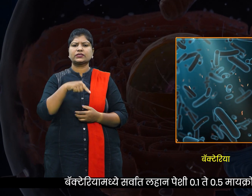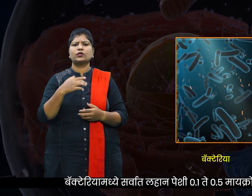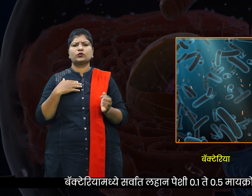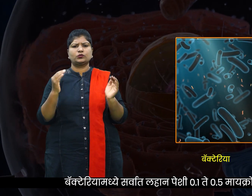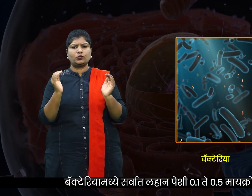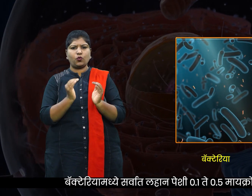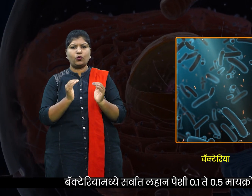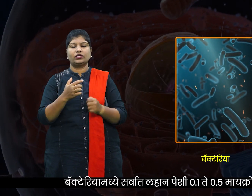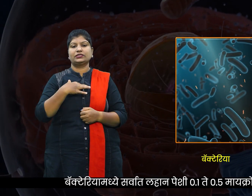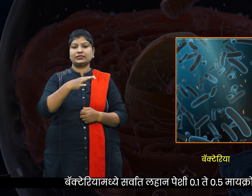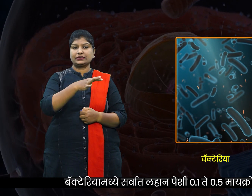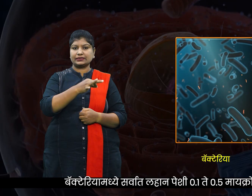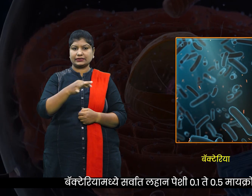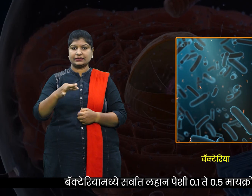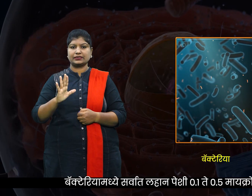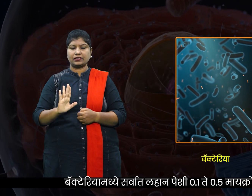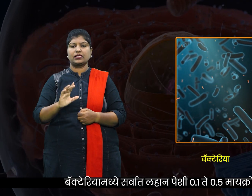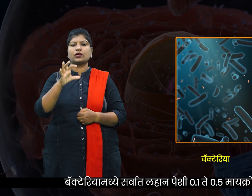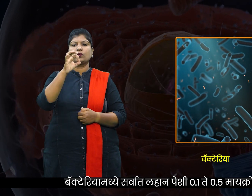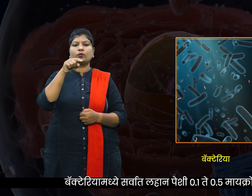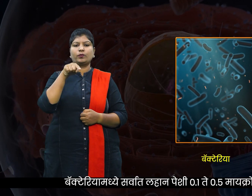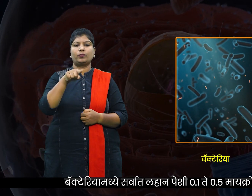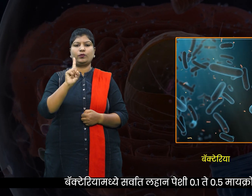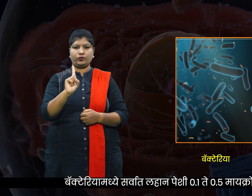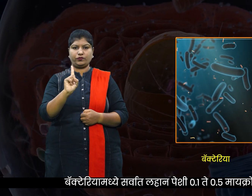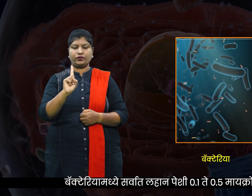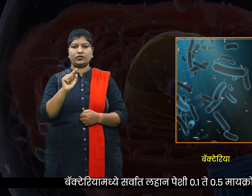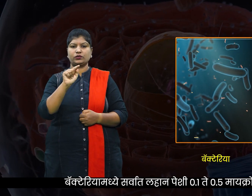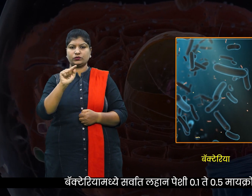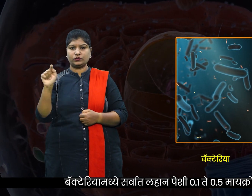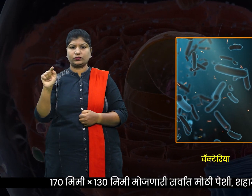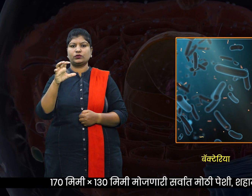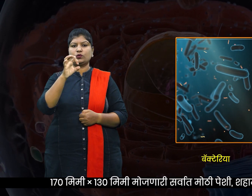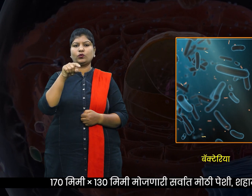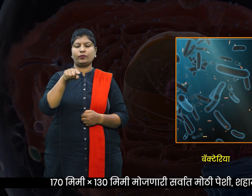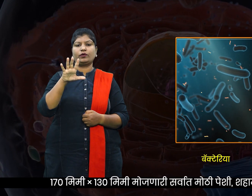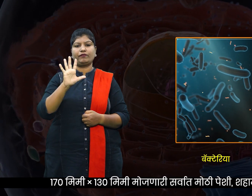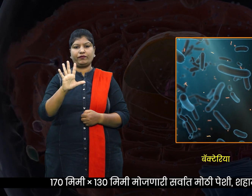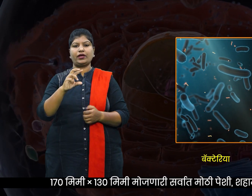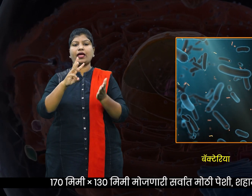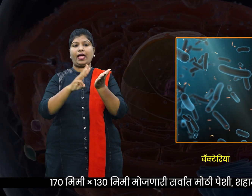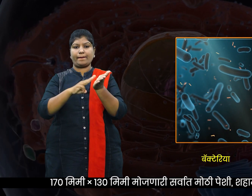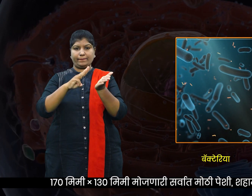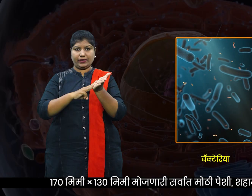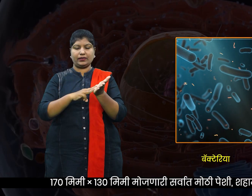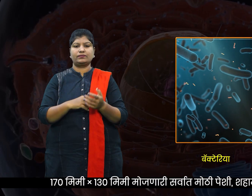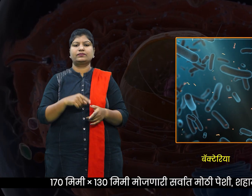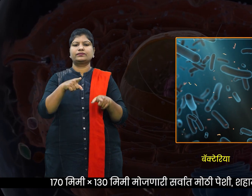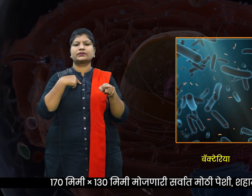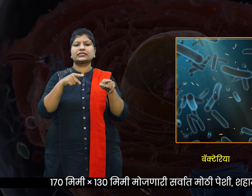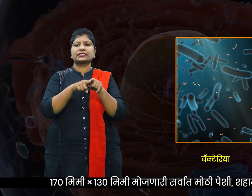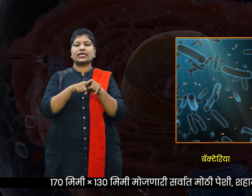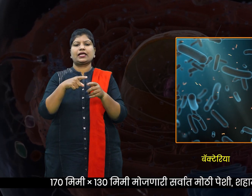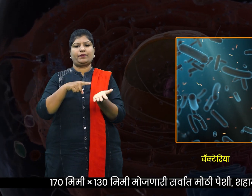बॅक्टेरियामध्ये सर्वात लहान पेशी 0.1 ते 0.5 मायक्रोमीटर असते. 170 मिमी गुणिले 130